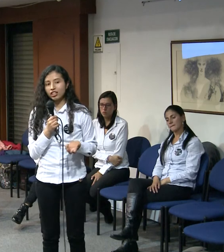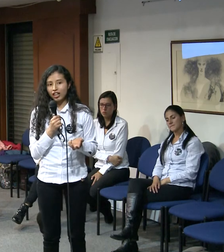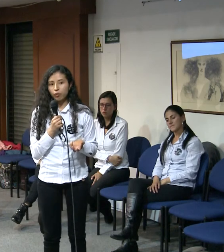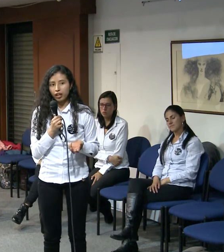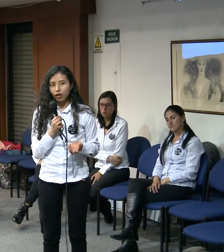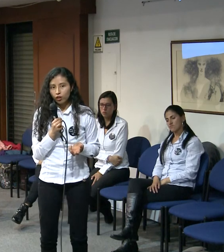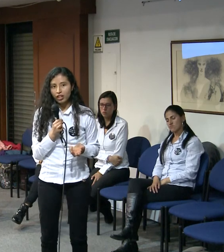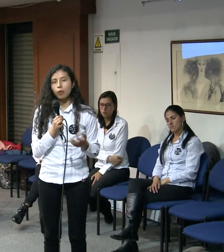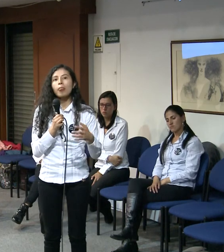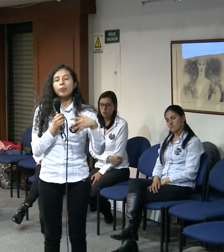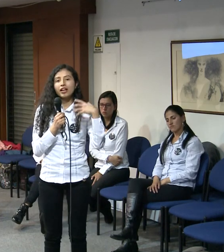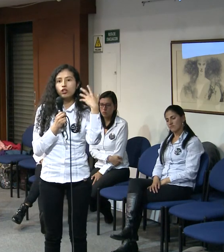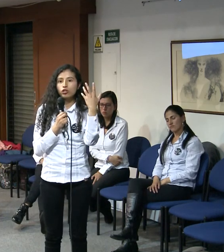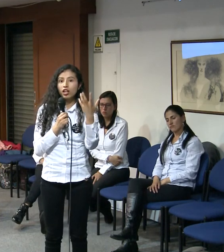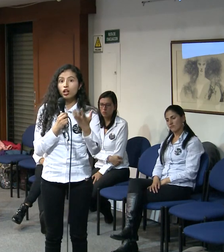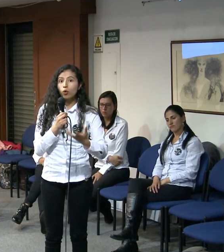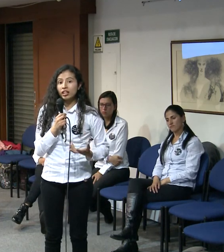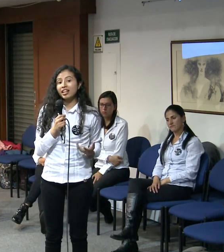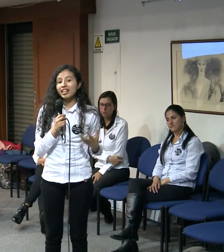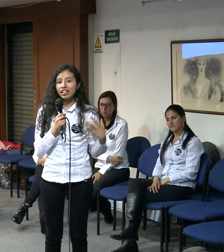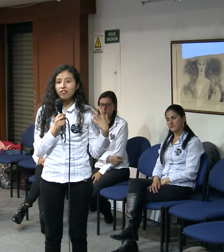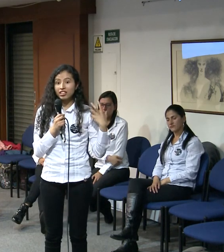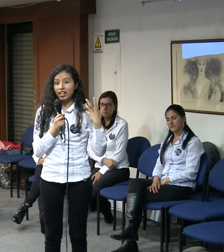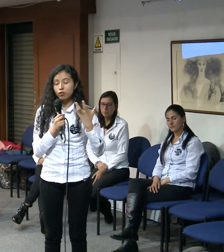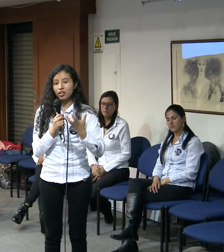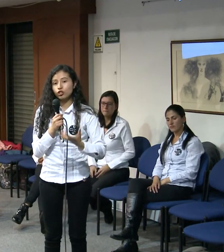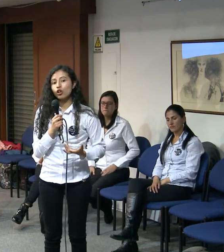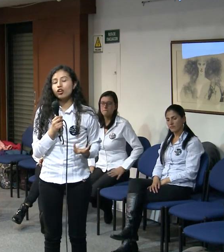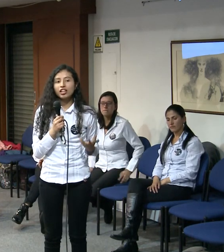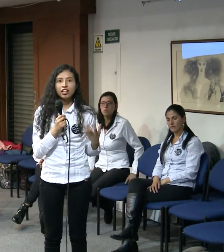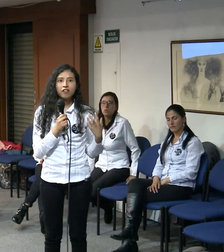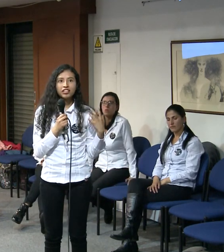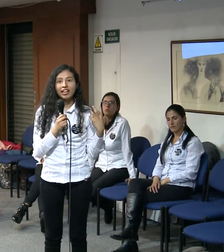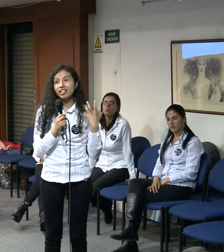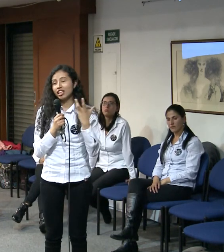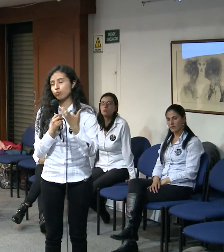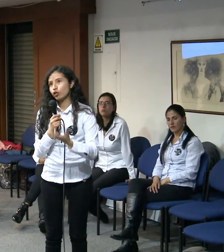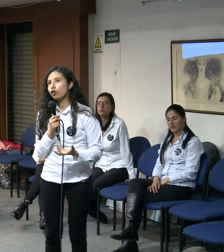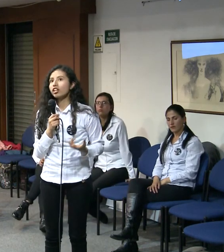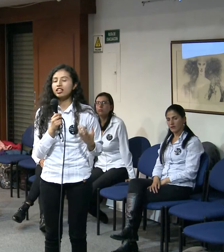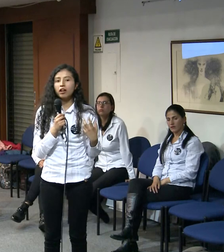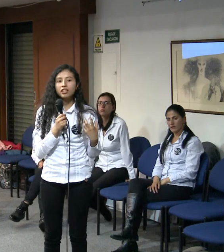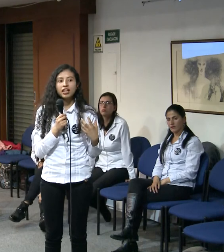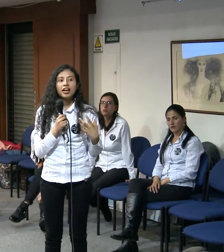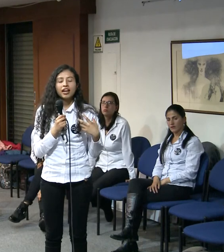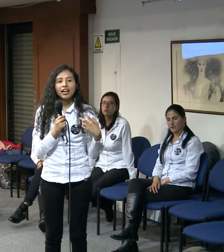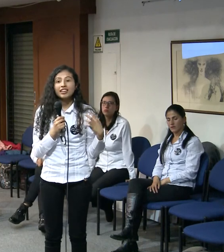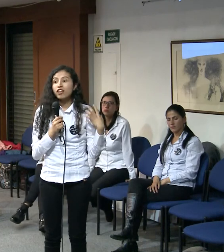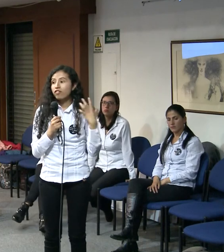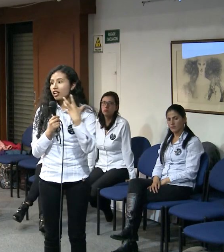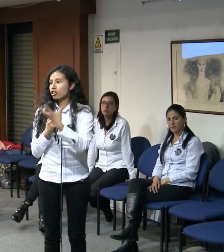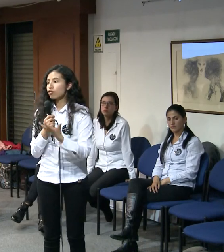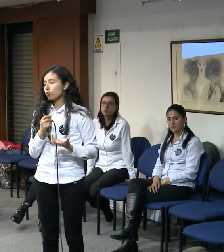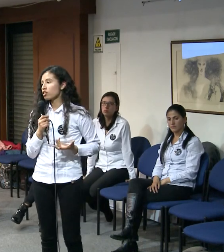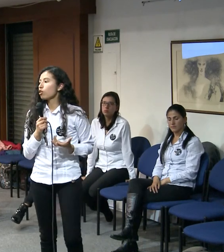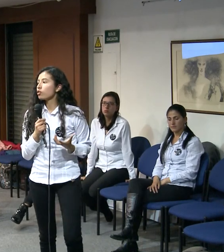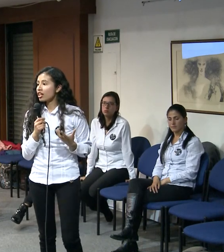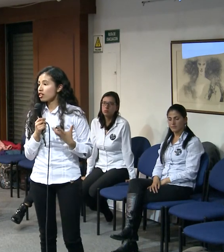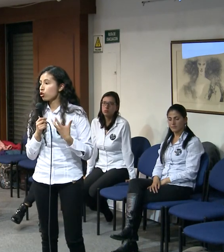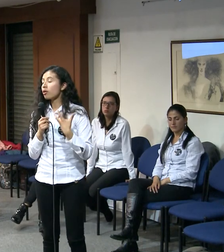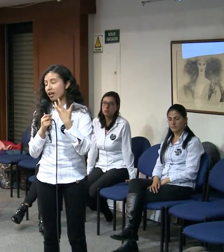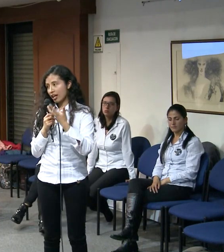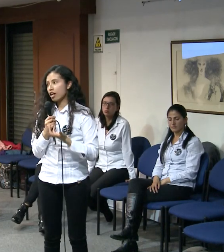como estrategia pedagógica, de que ellos se dieran cuenta que a través de la expresión, que a través de la descripción, que a través de diferentes formas